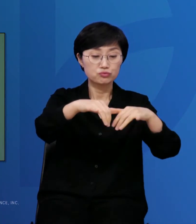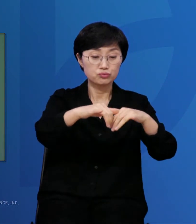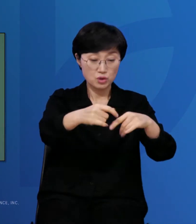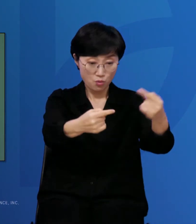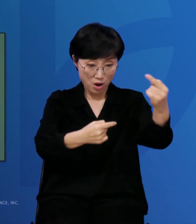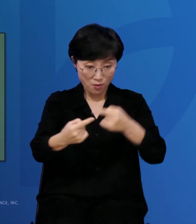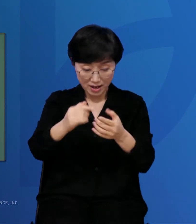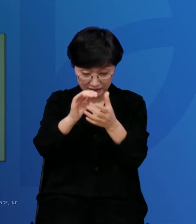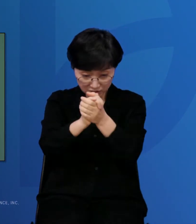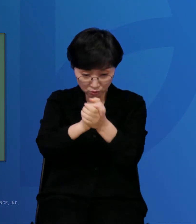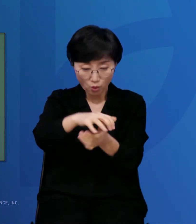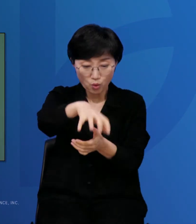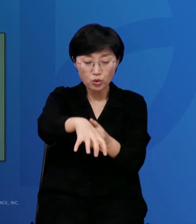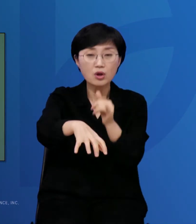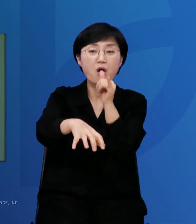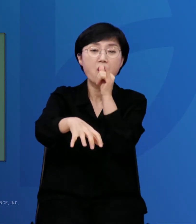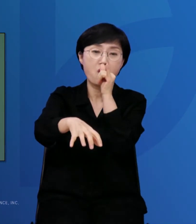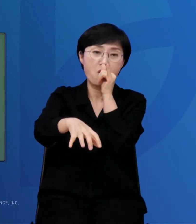있어.